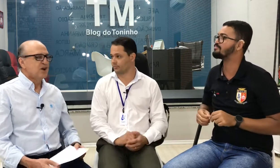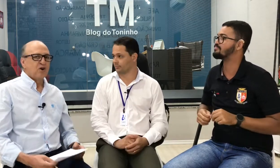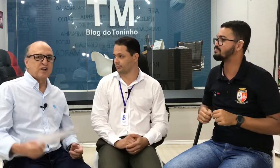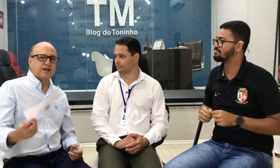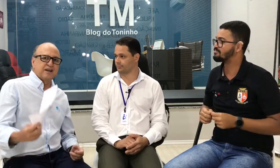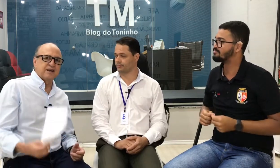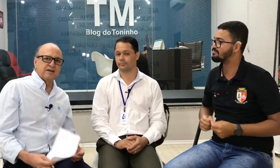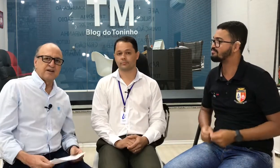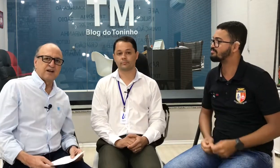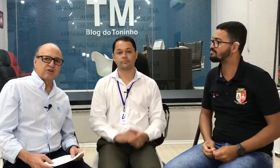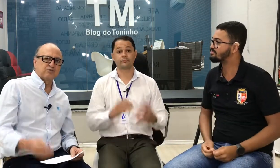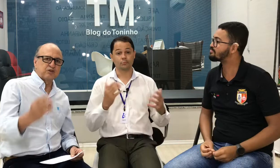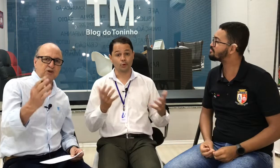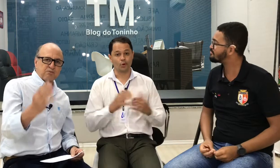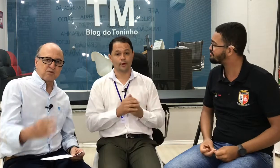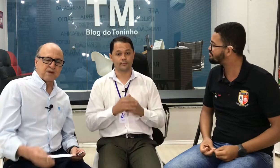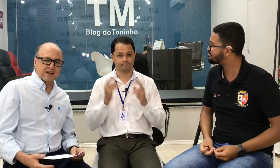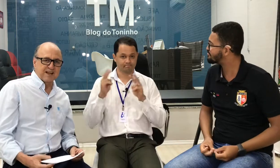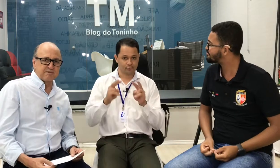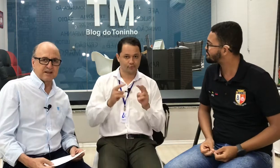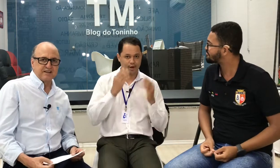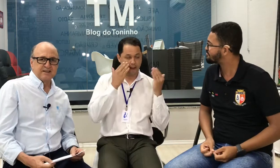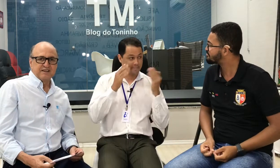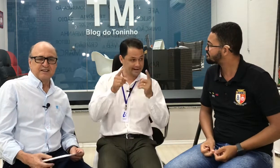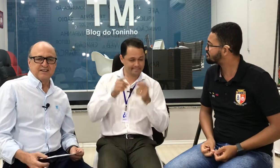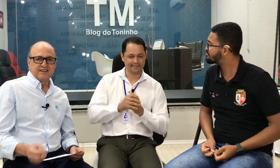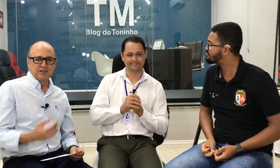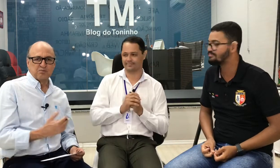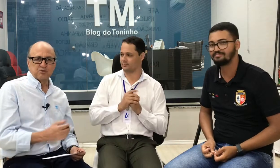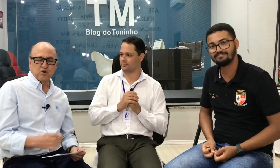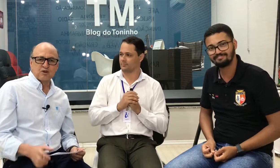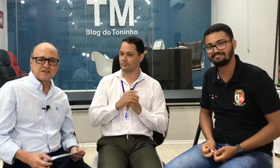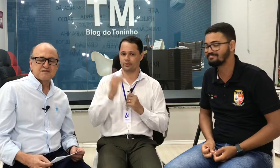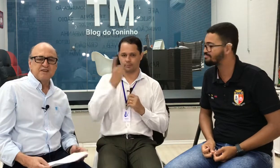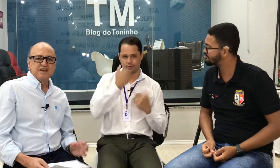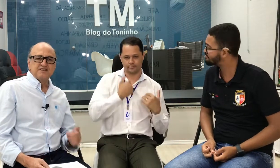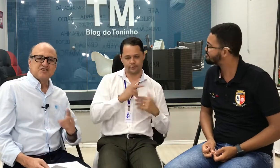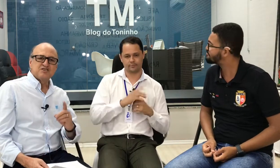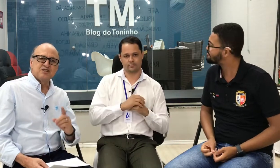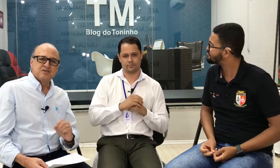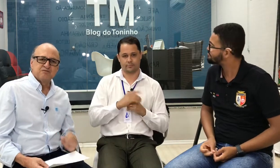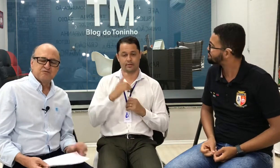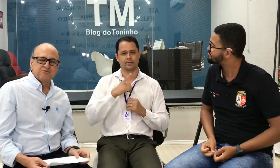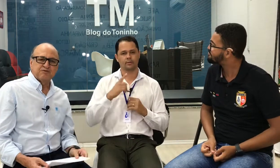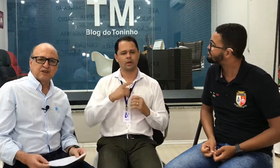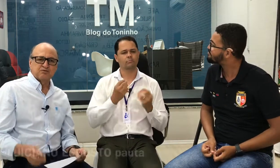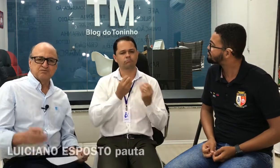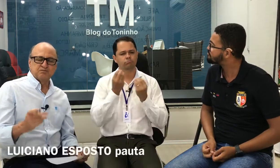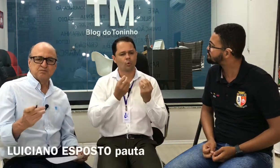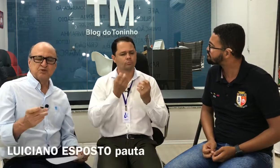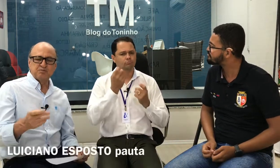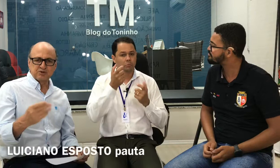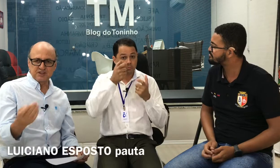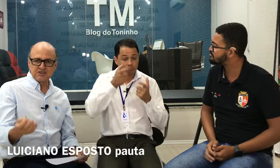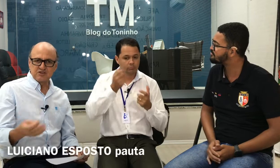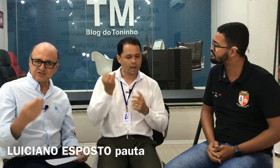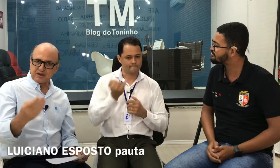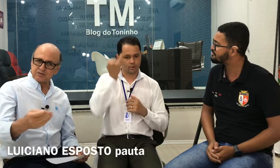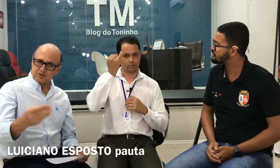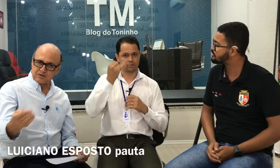Olha, agora eu vou olhar um pouco para a câmera e não para o Douglas. Existe um fato muito importante que nós estávamos conversando